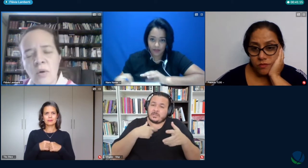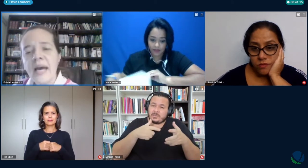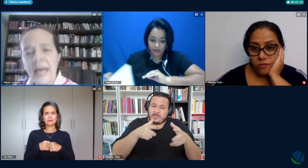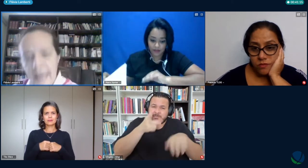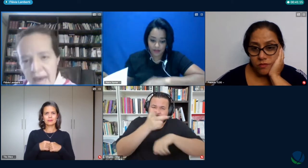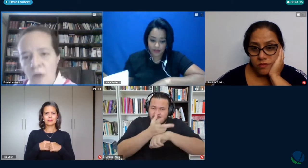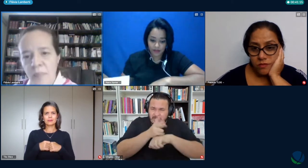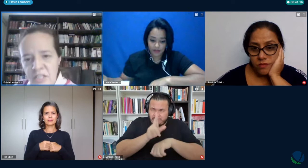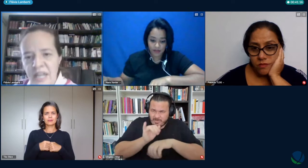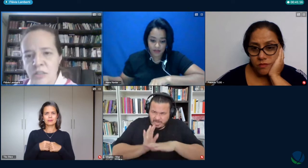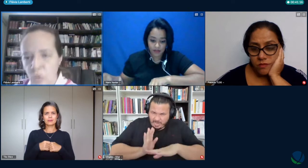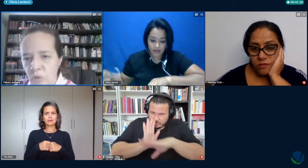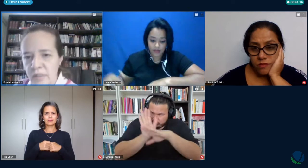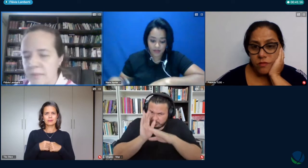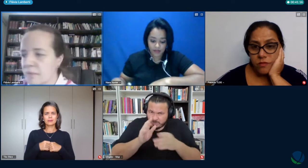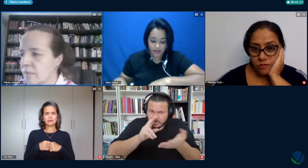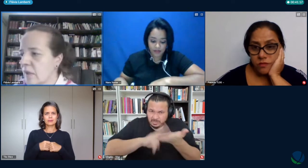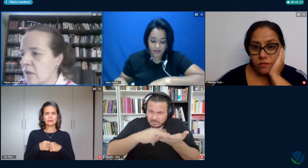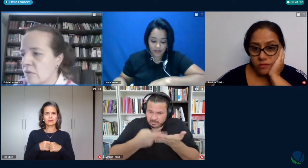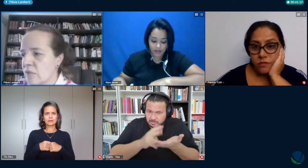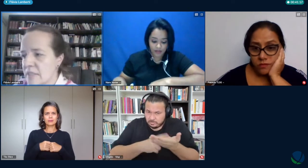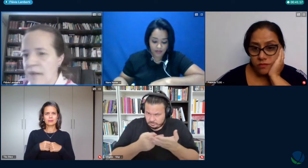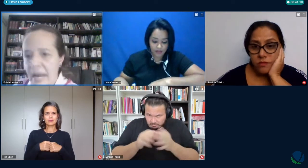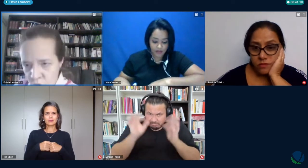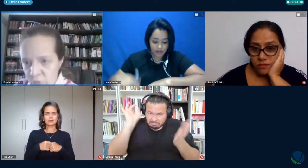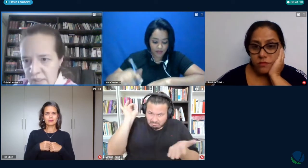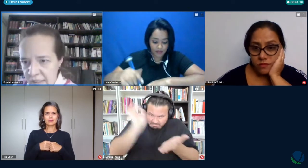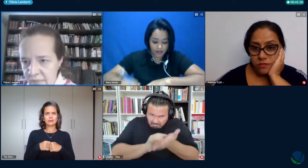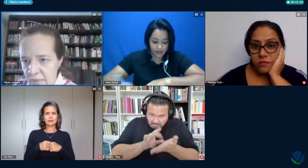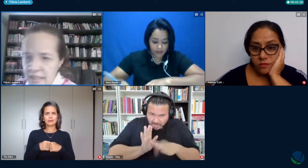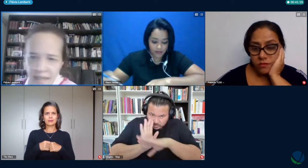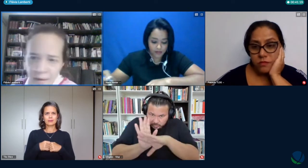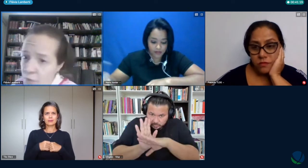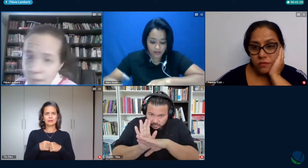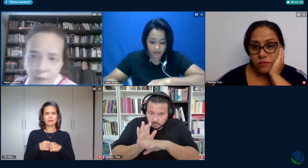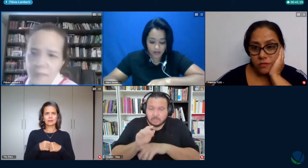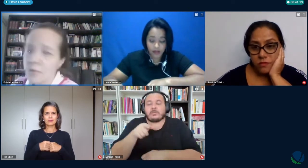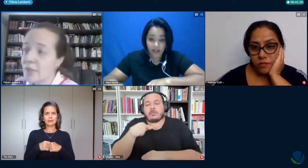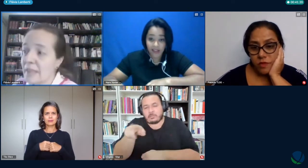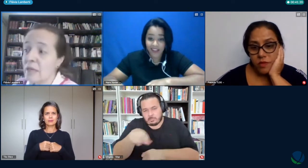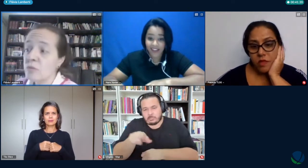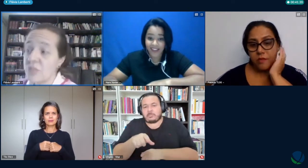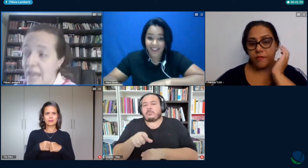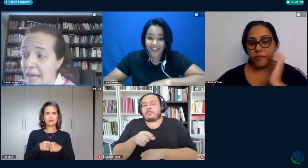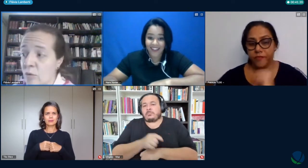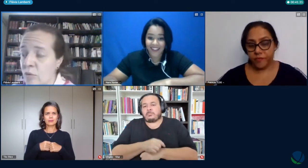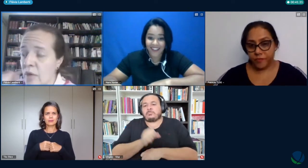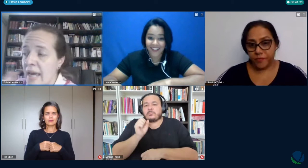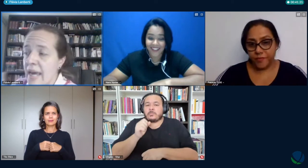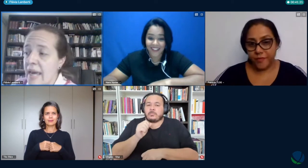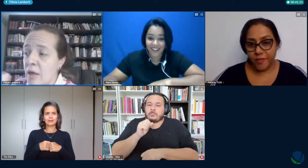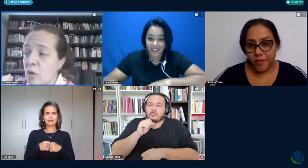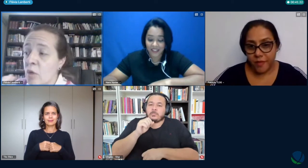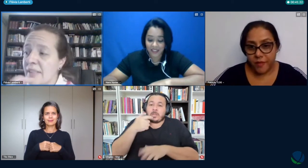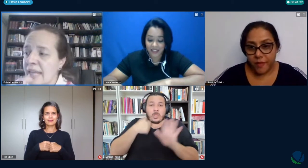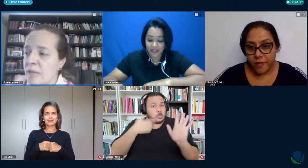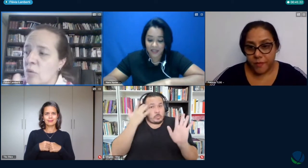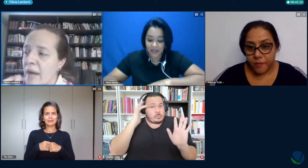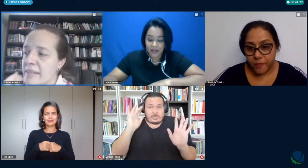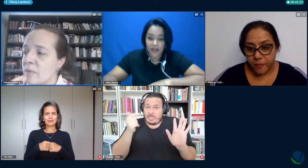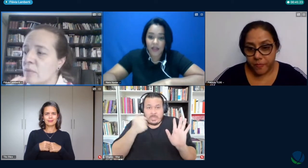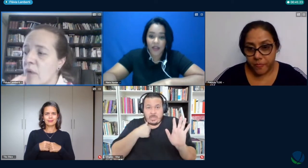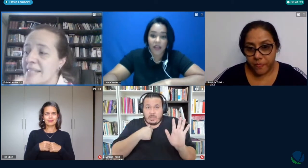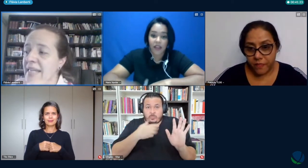tradução? Realmente ajuda? Ajuda, né? Assim, eu estou perguntando porque eu também não sei. Eu não